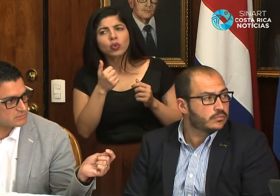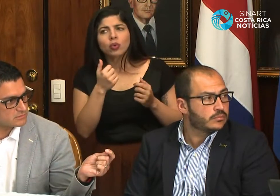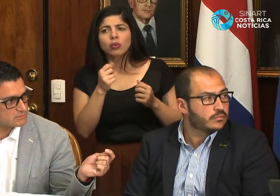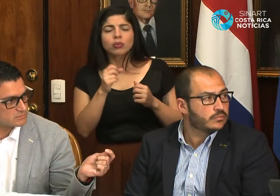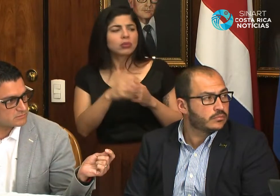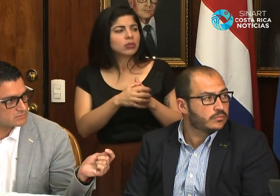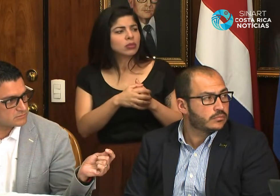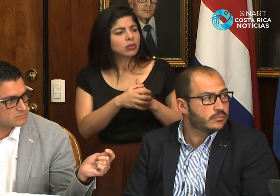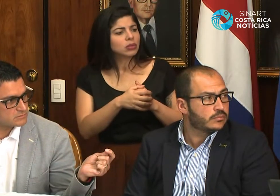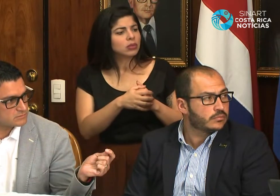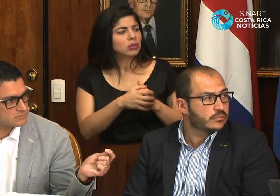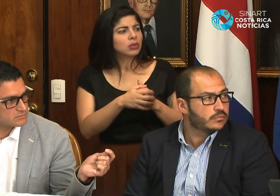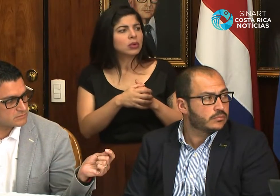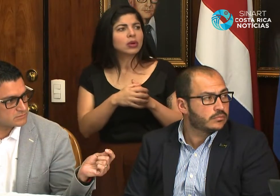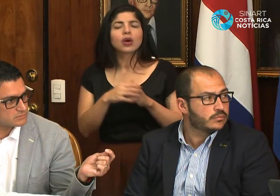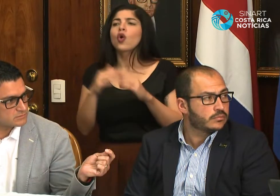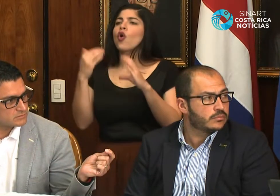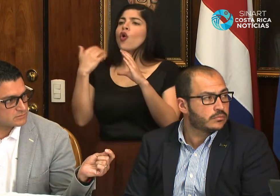correo